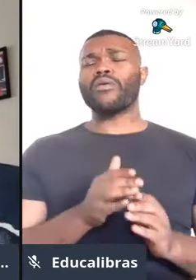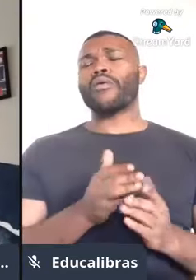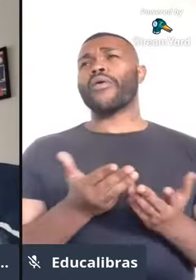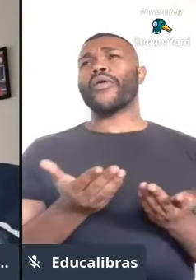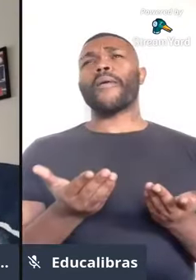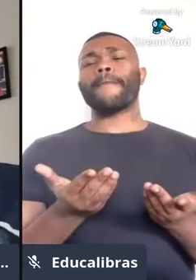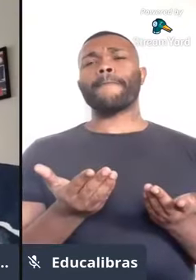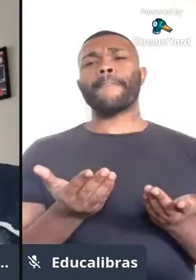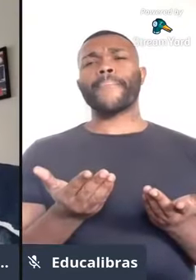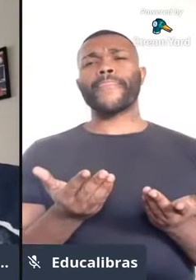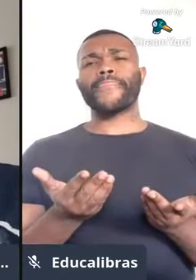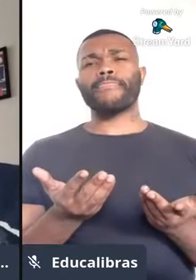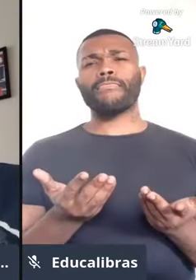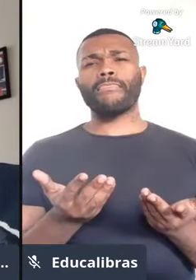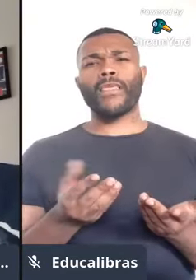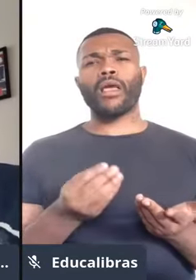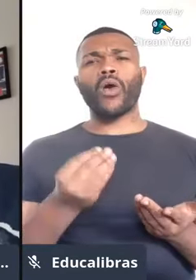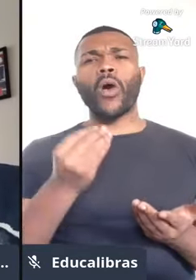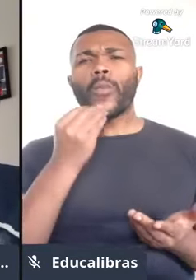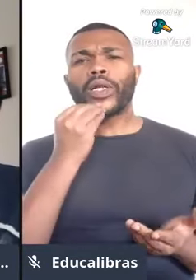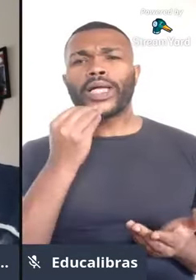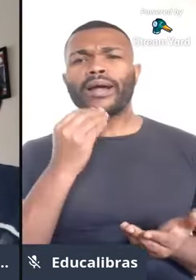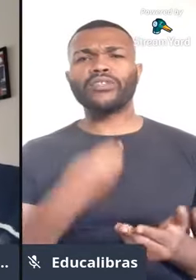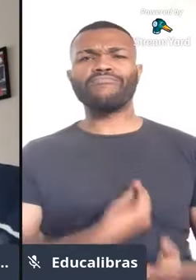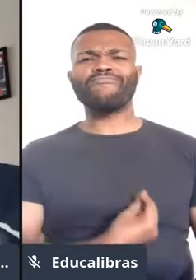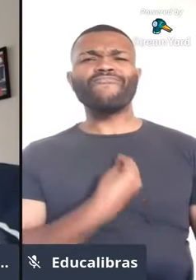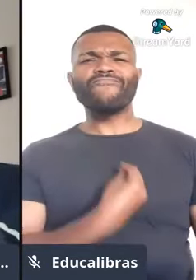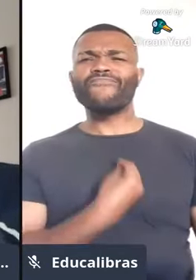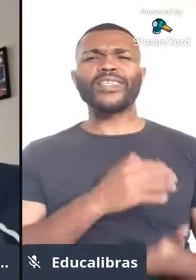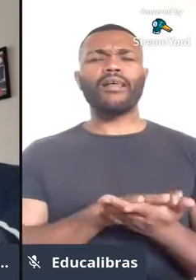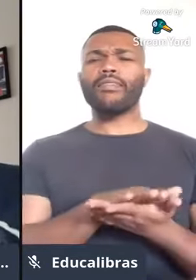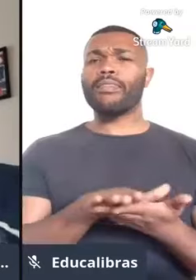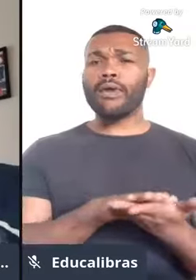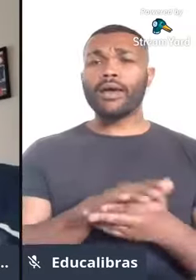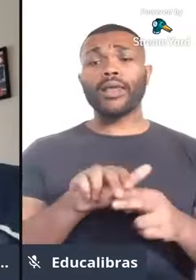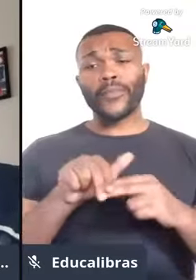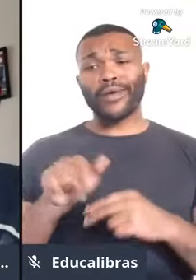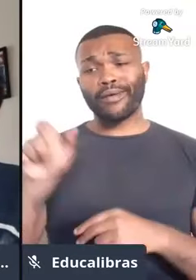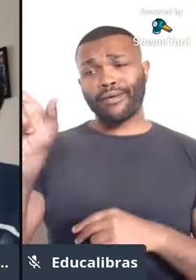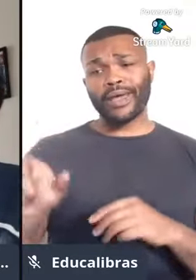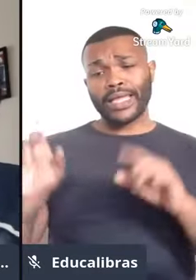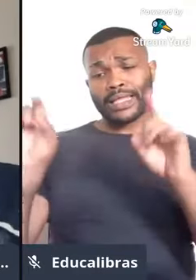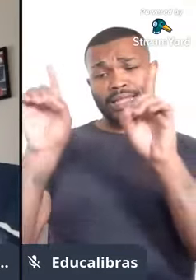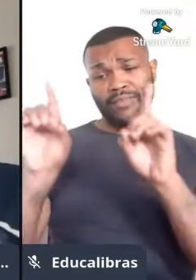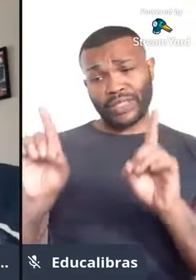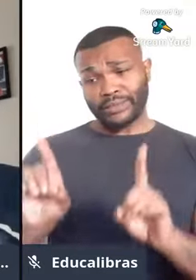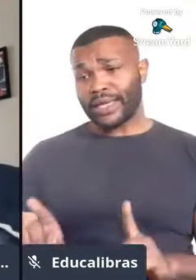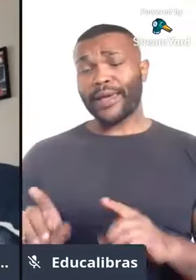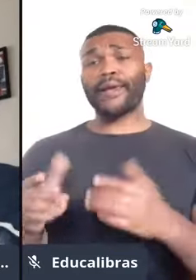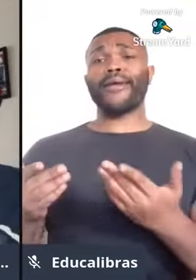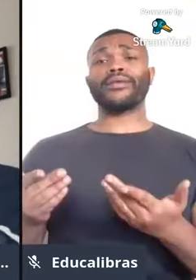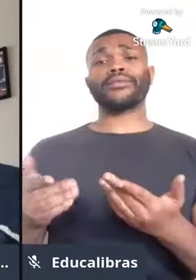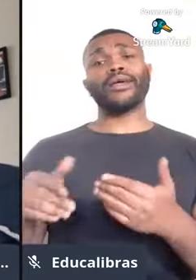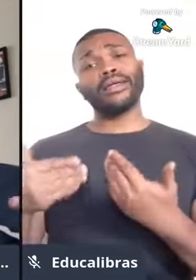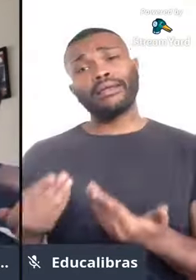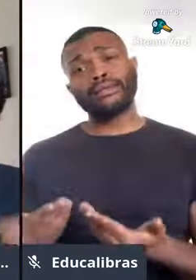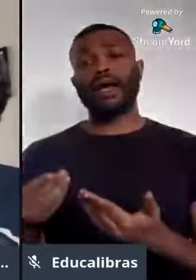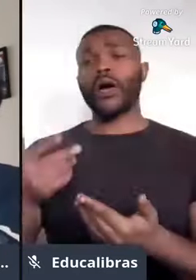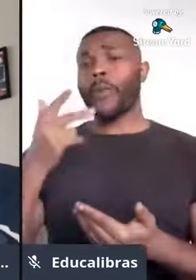de possibilidade na vida, porque ela é uma pessoa com deficiência e a vida impôs a ela isso como se fosse